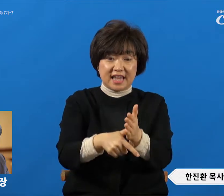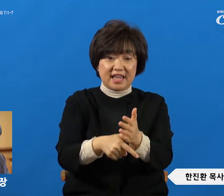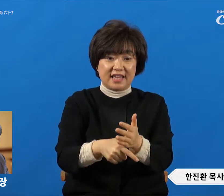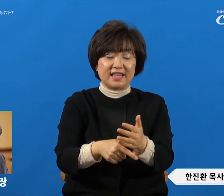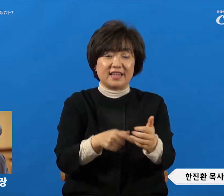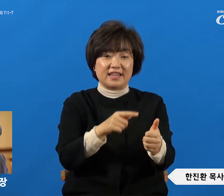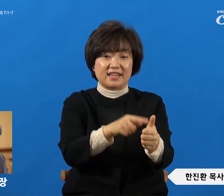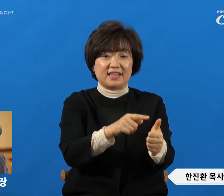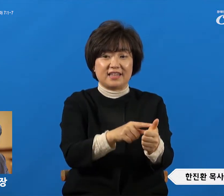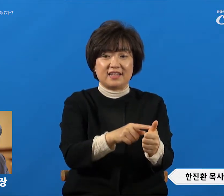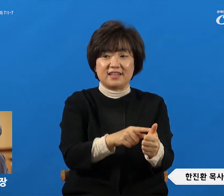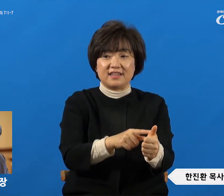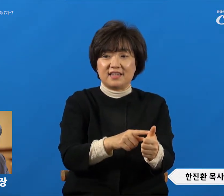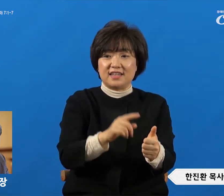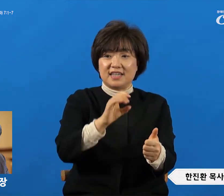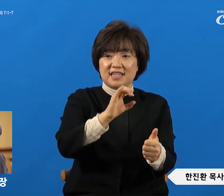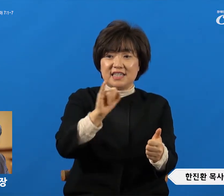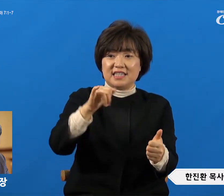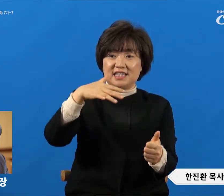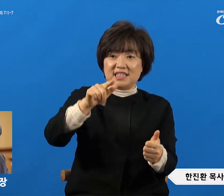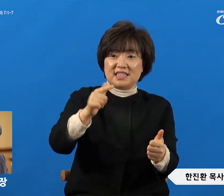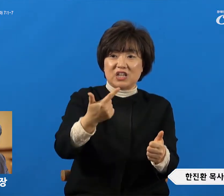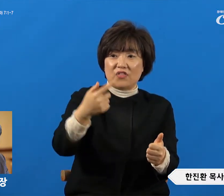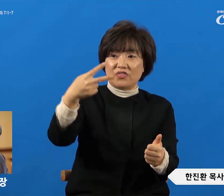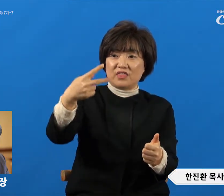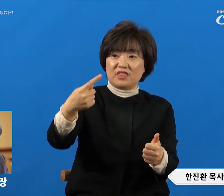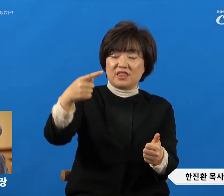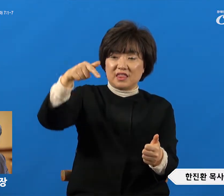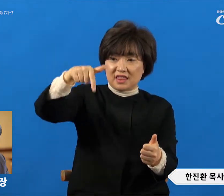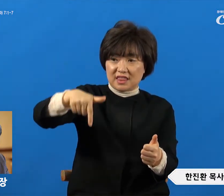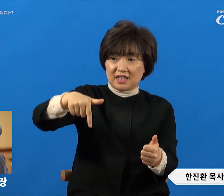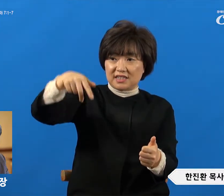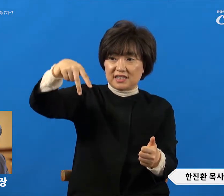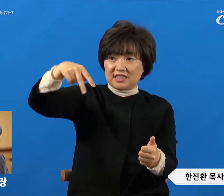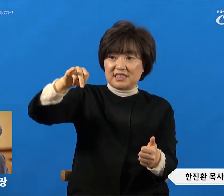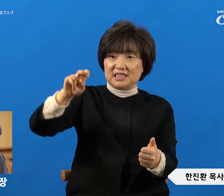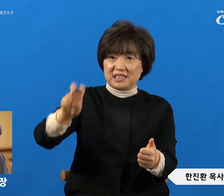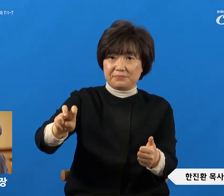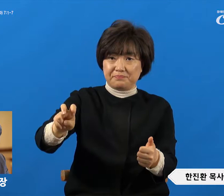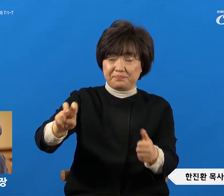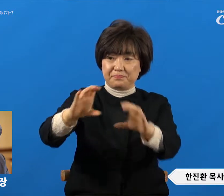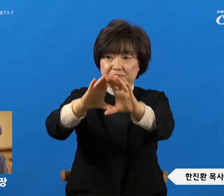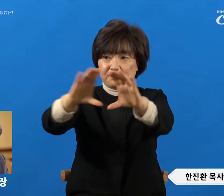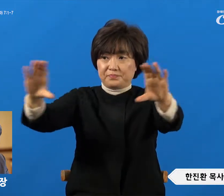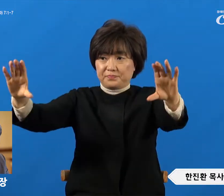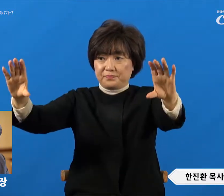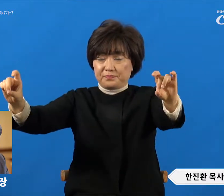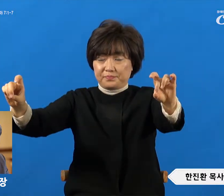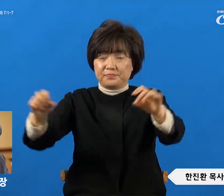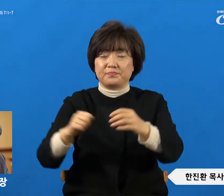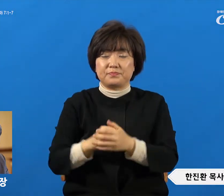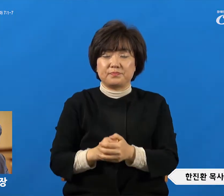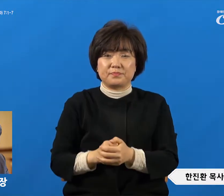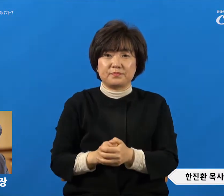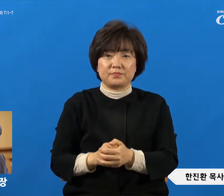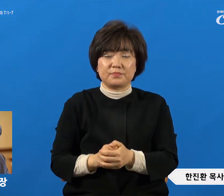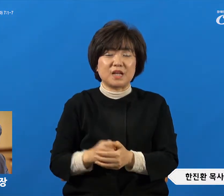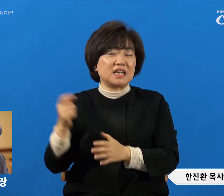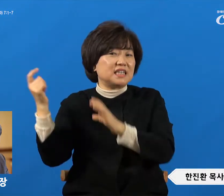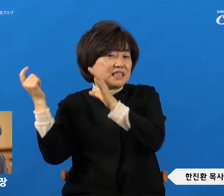이청 득심 하는 현판을 올려놓았다고 합니다. 이청, 들음으로